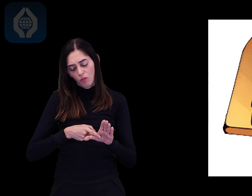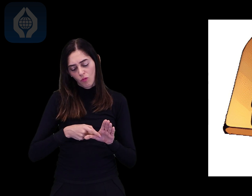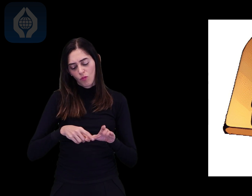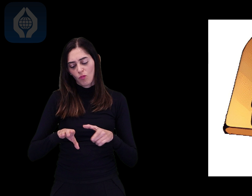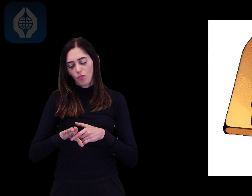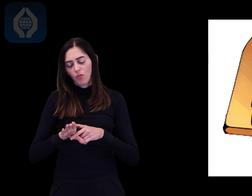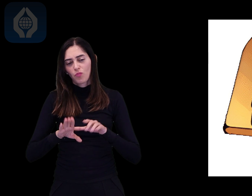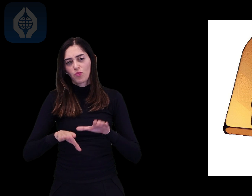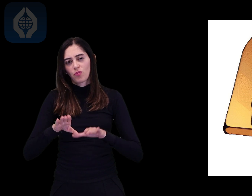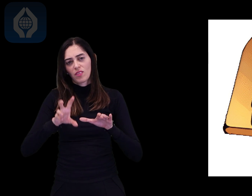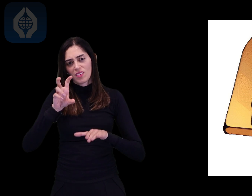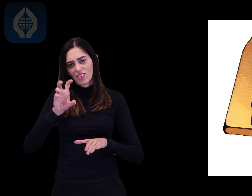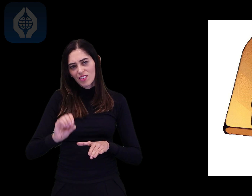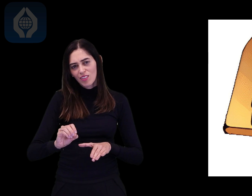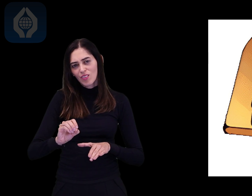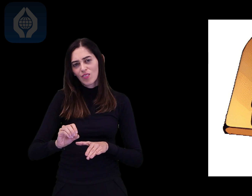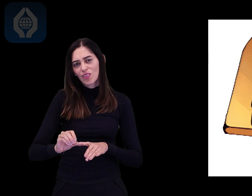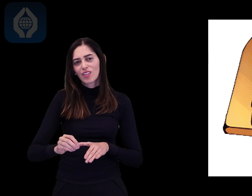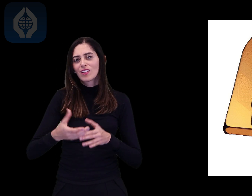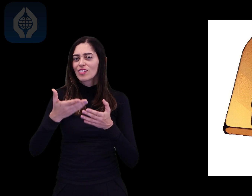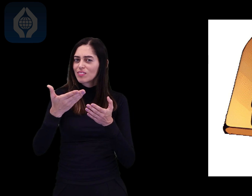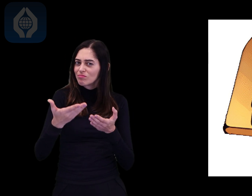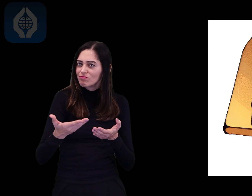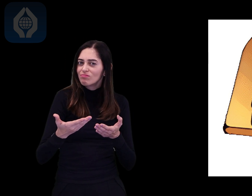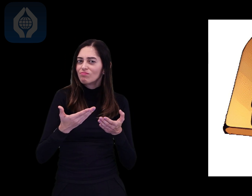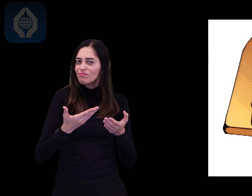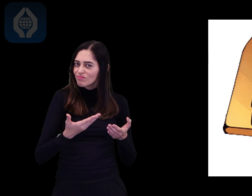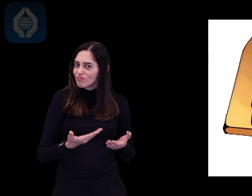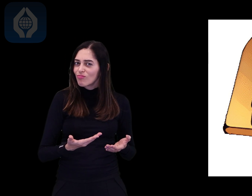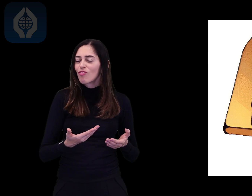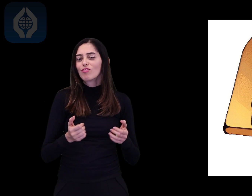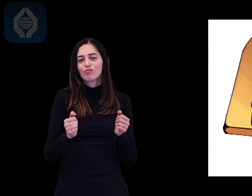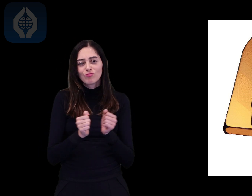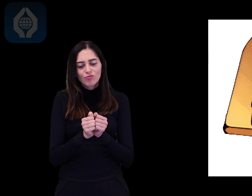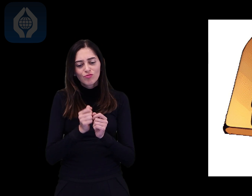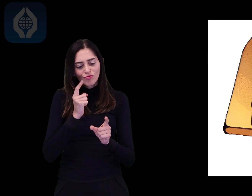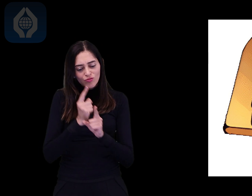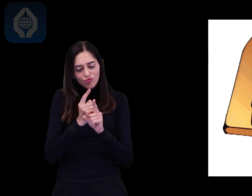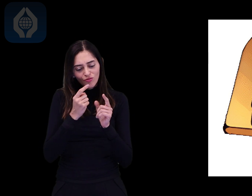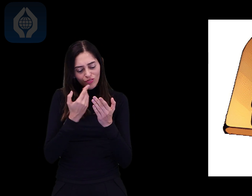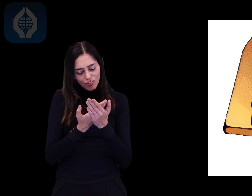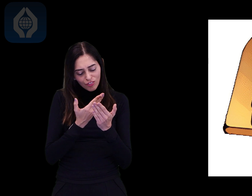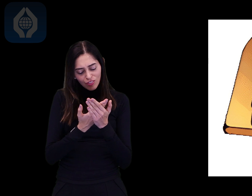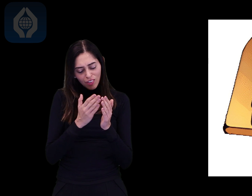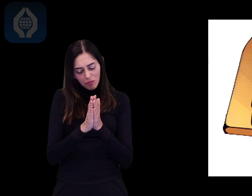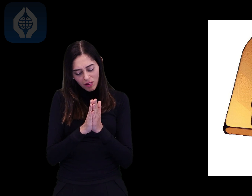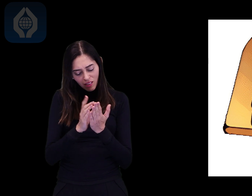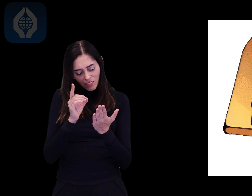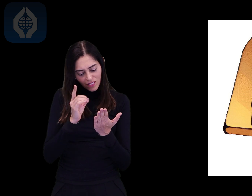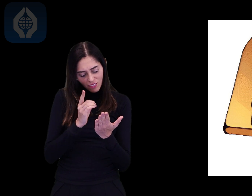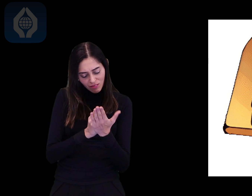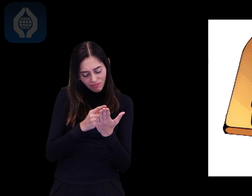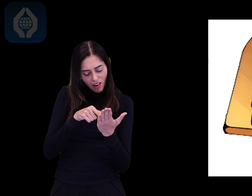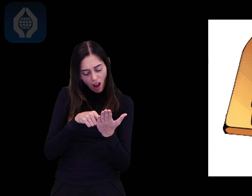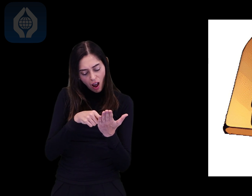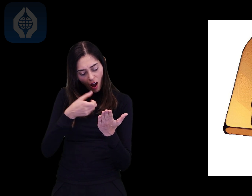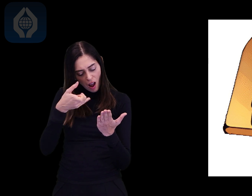nessa jornada de 50 passos ou 50 lições. O convido a estudar a palavra de Deus juntos e a descobrir o que ela